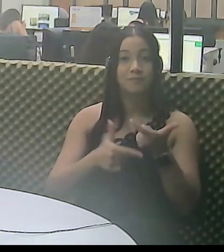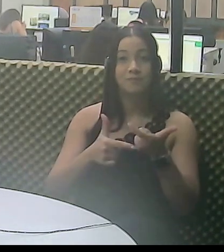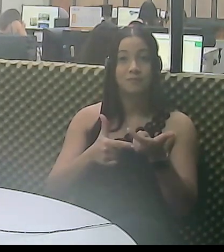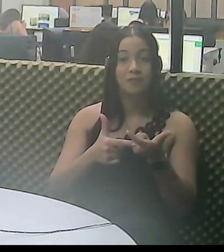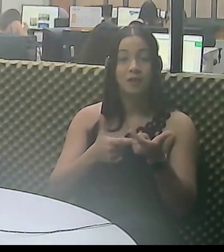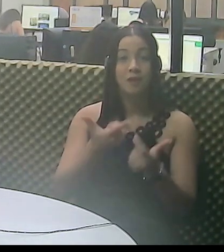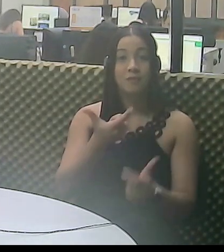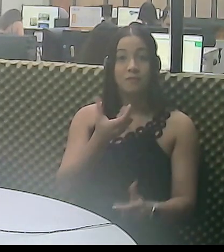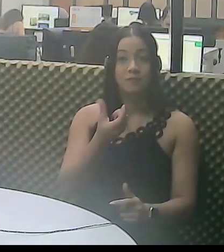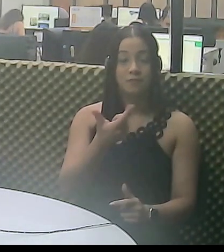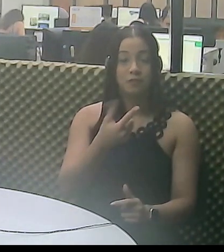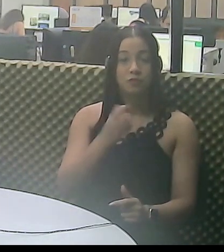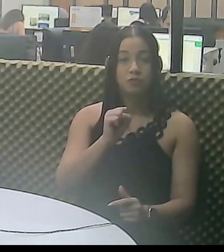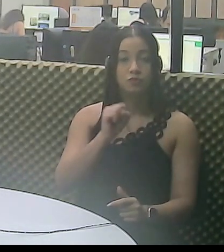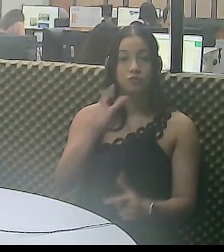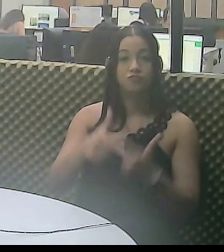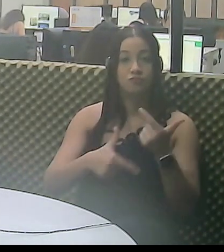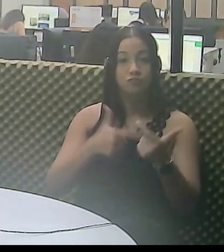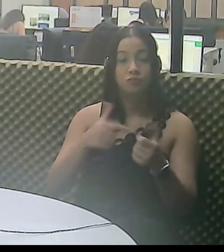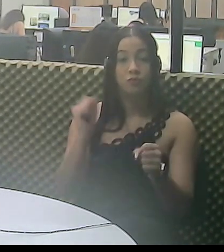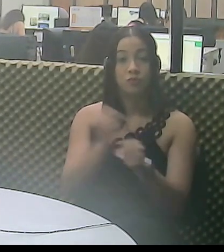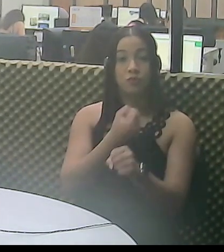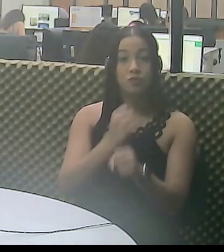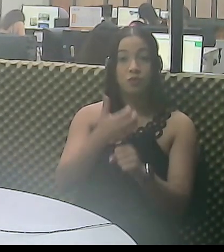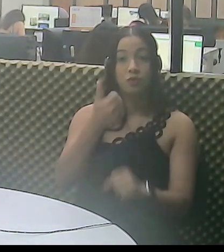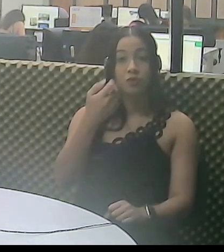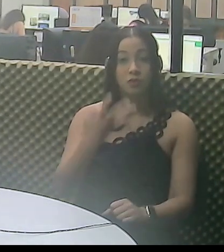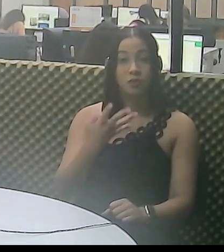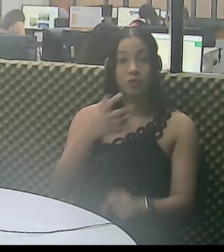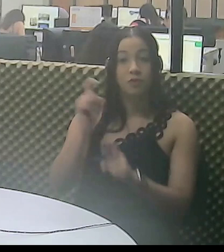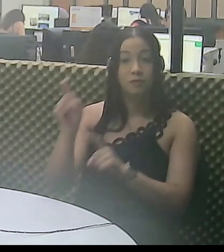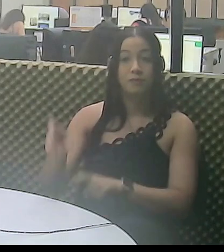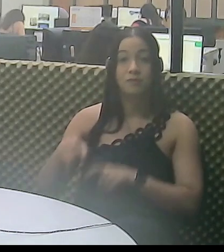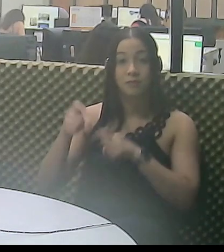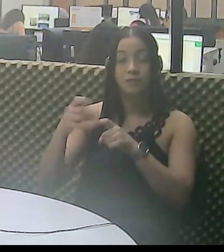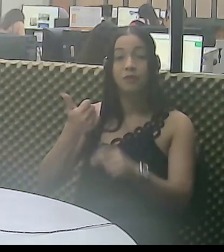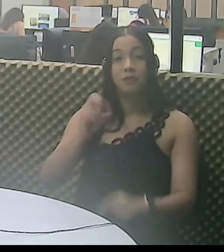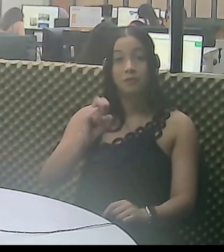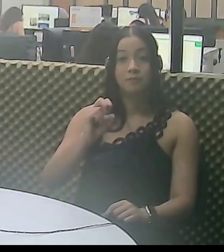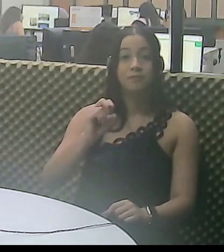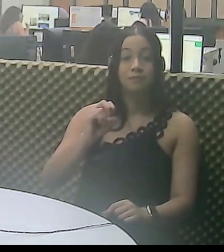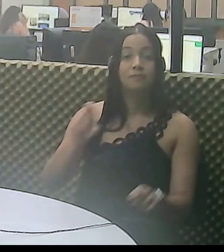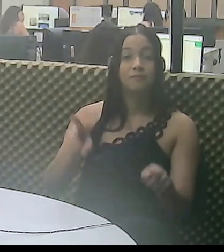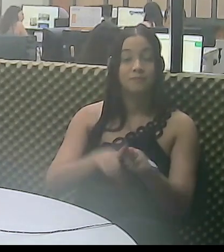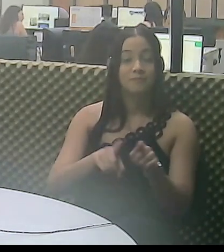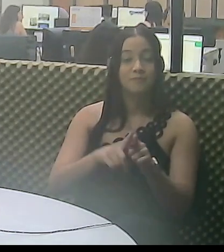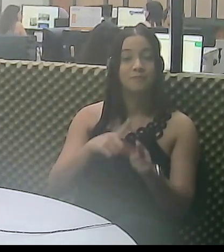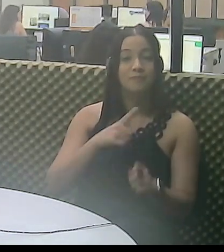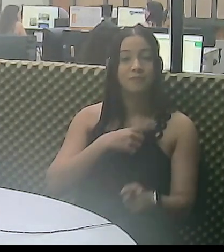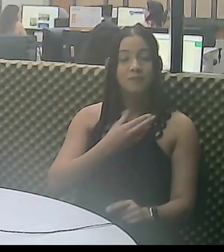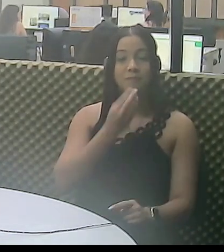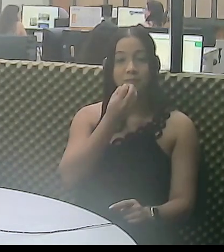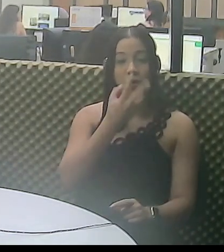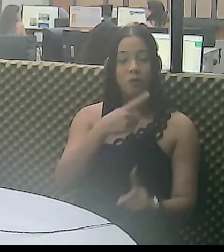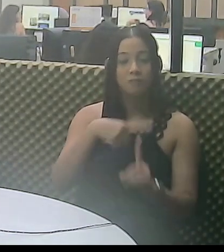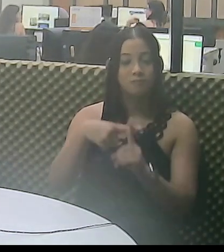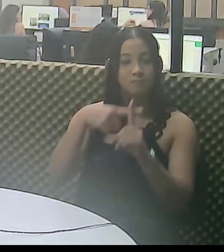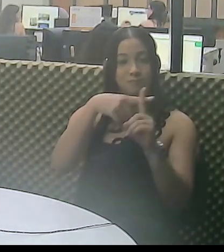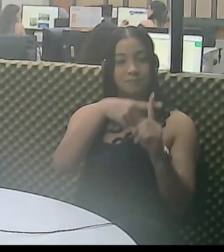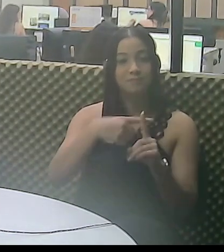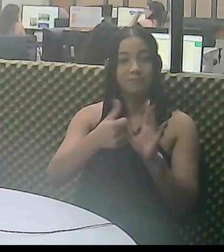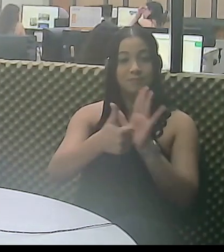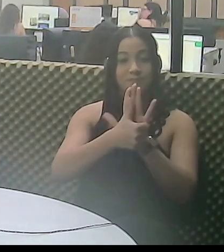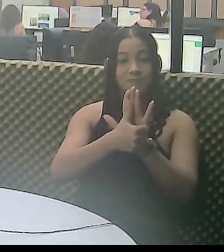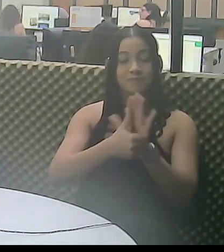geração de 28 empregos. Construção, com 14 e agropecuária, com 10, também apresentaram resultado positivo.